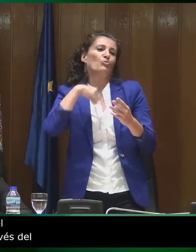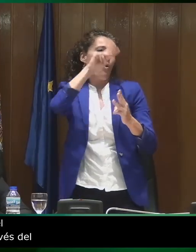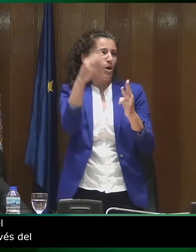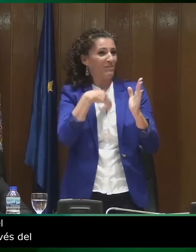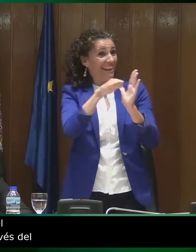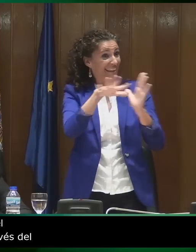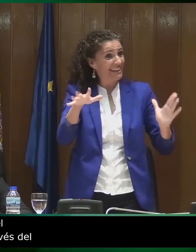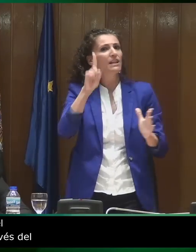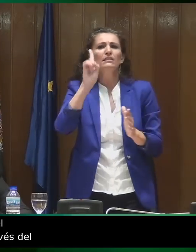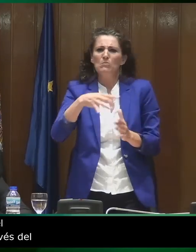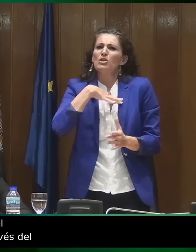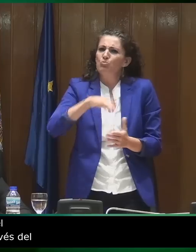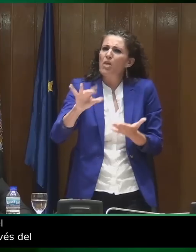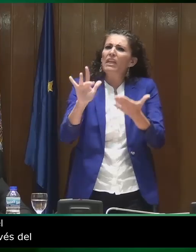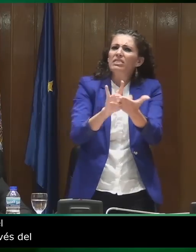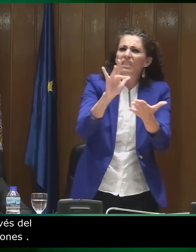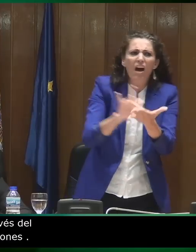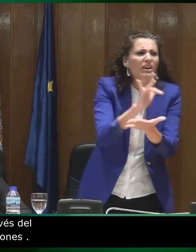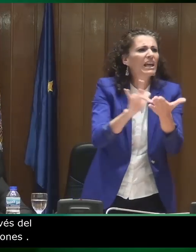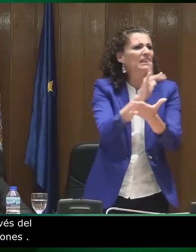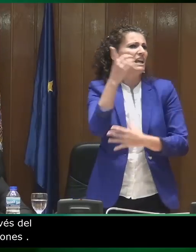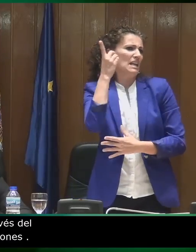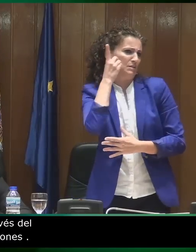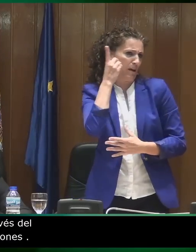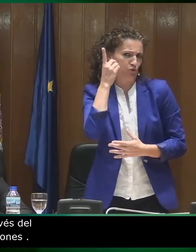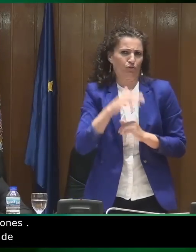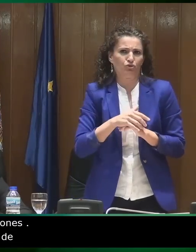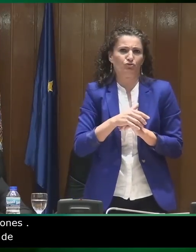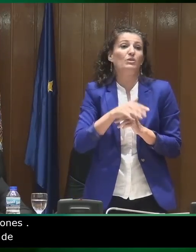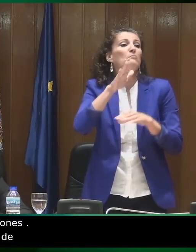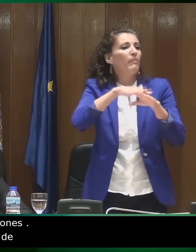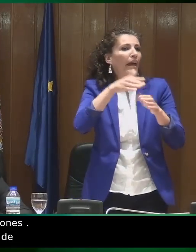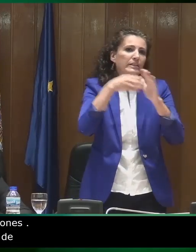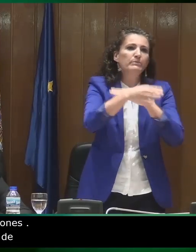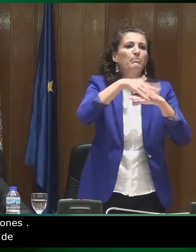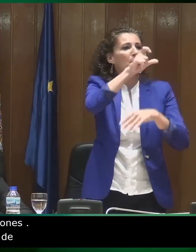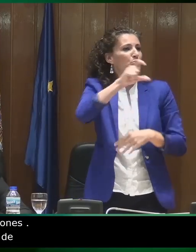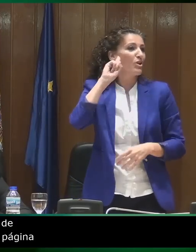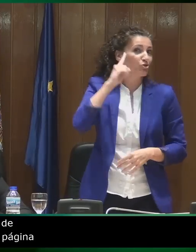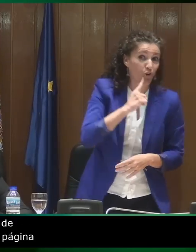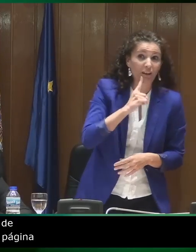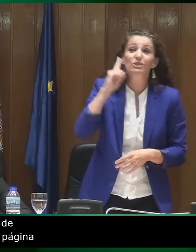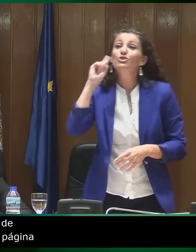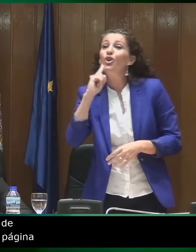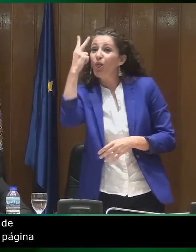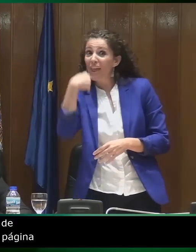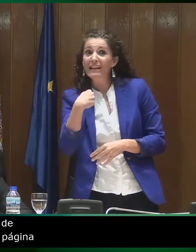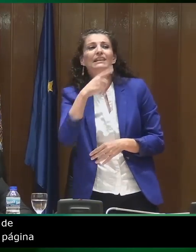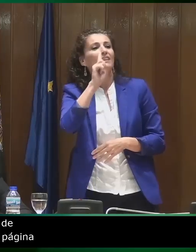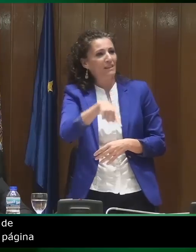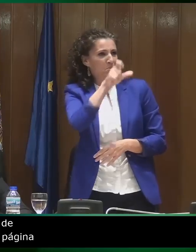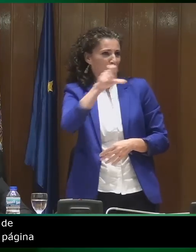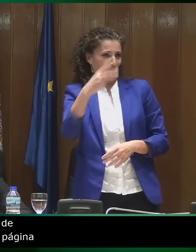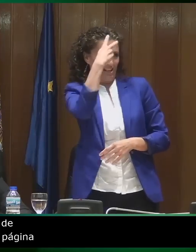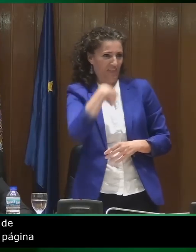Este streaming, a través de Internet, a través de la página web del CENELSE, se puede seguir por la web, por tablet y por smartphone,